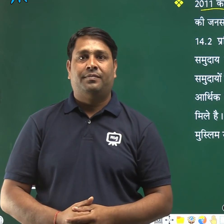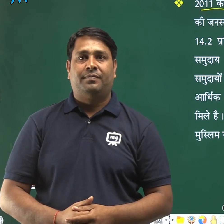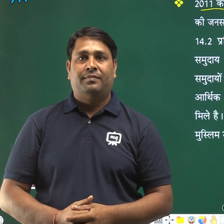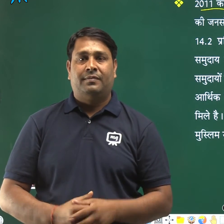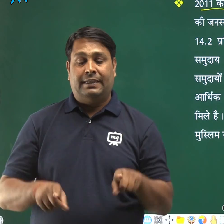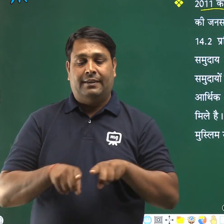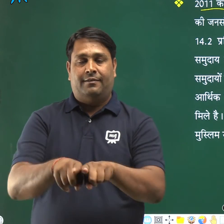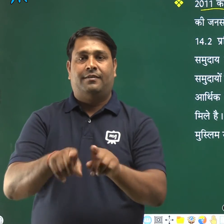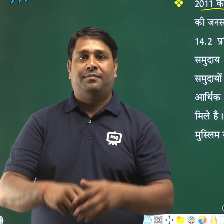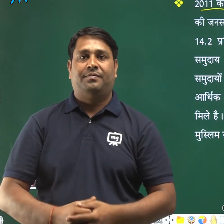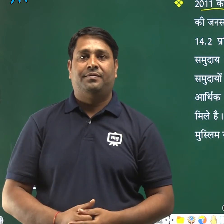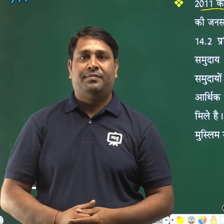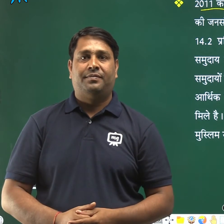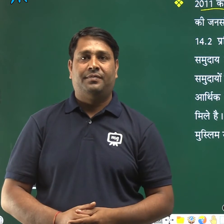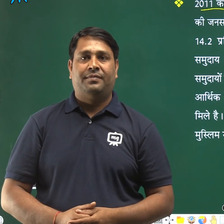अनुसार